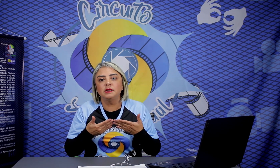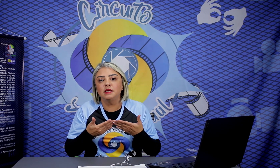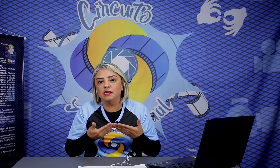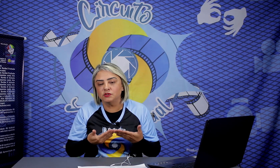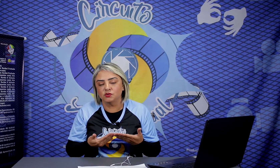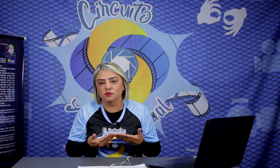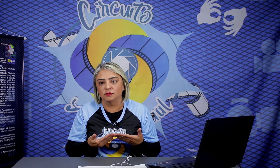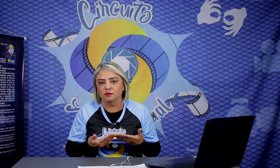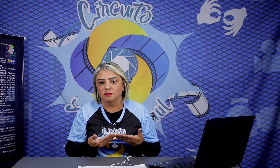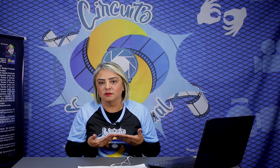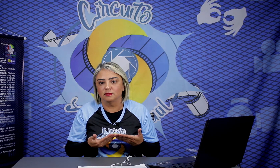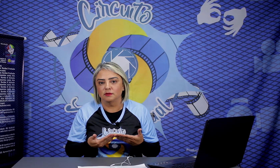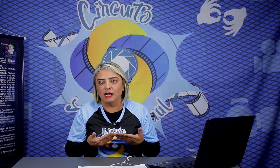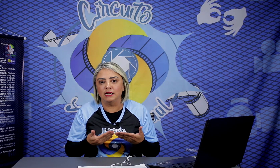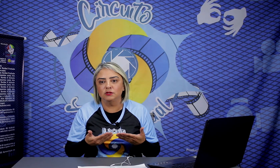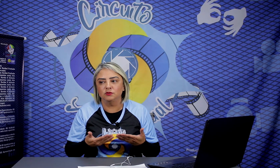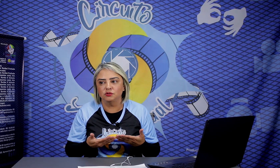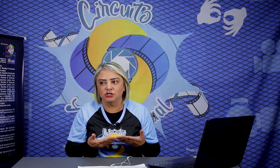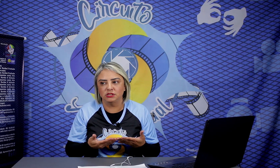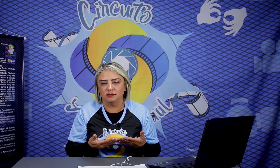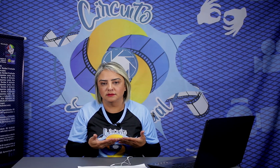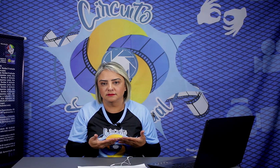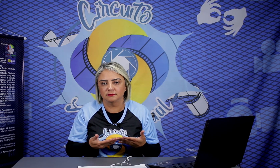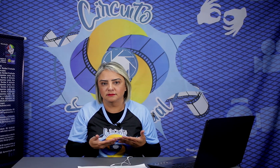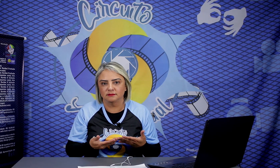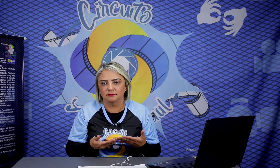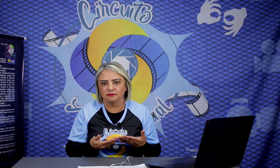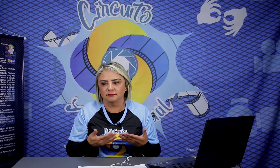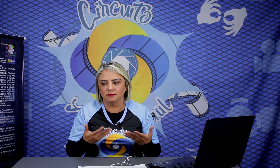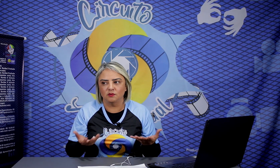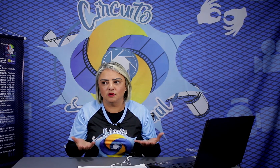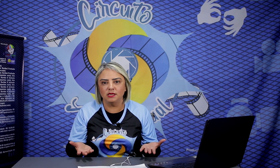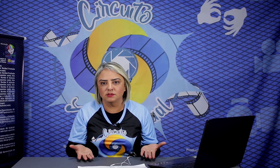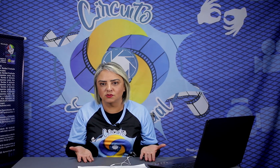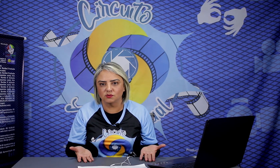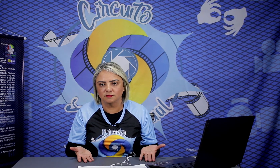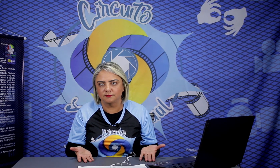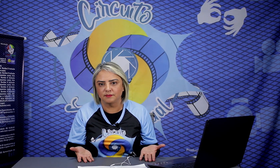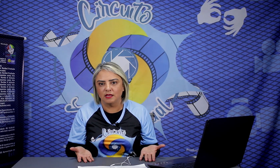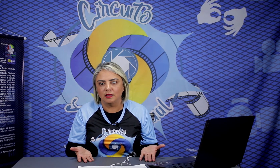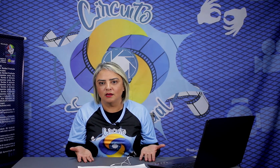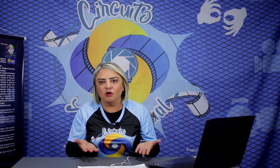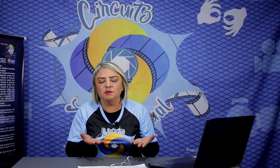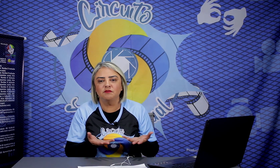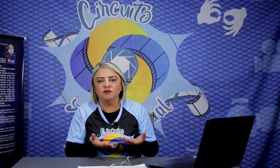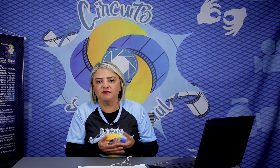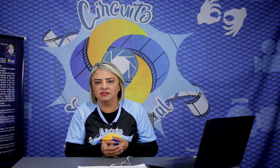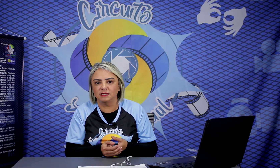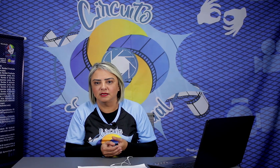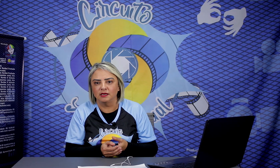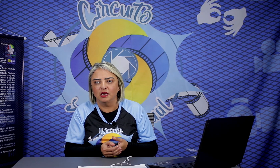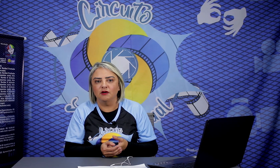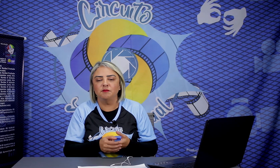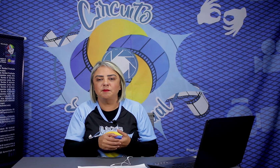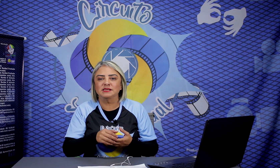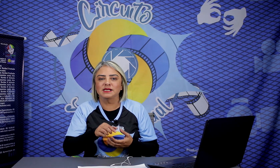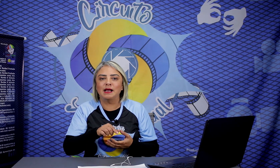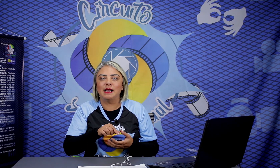conheço a liturgia. Não conheço. Como que eu vou fazer? Eu vou passar a